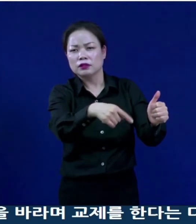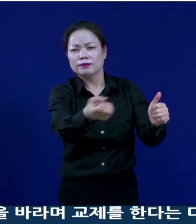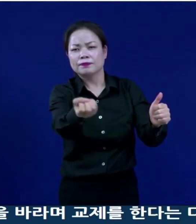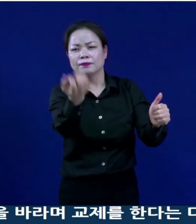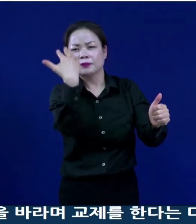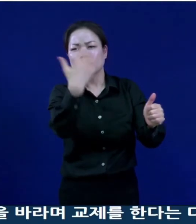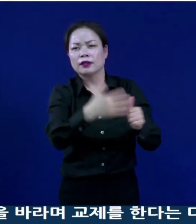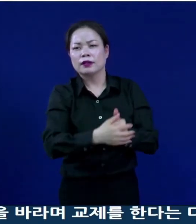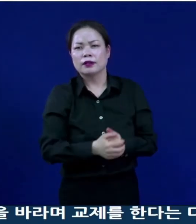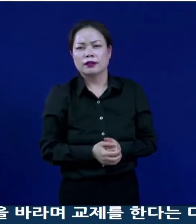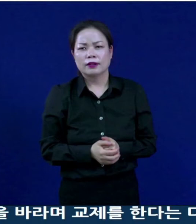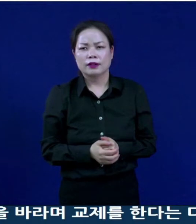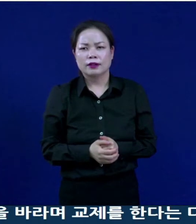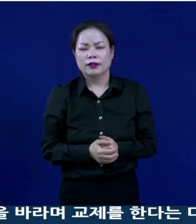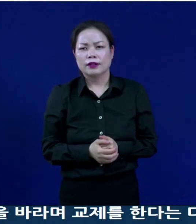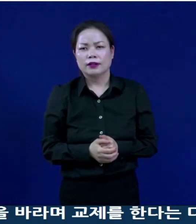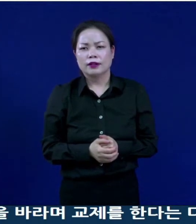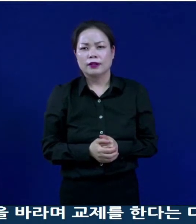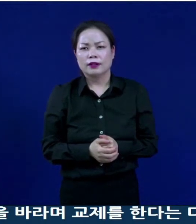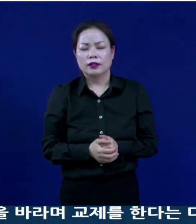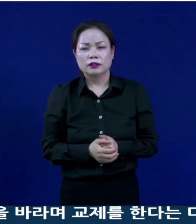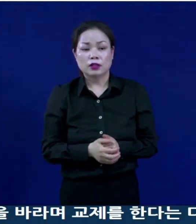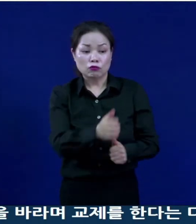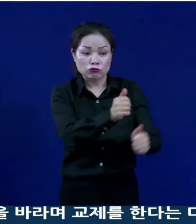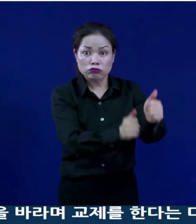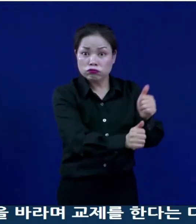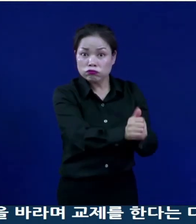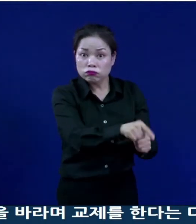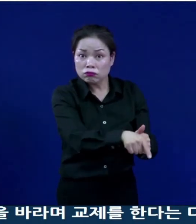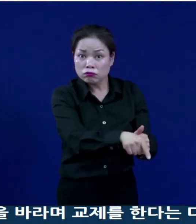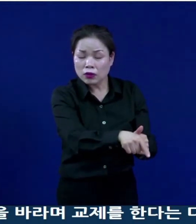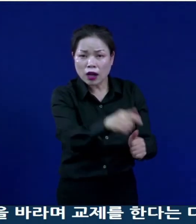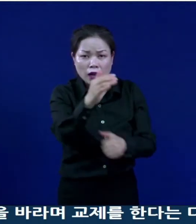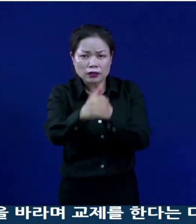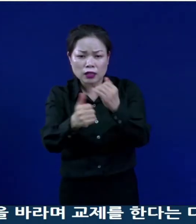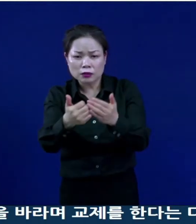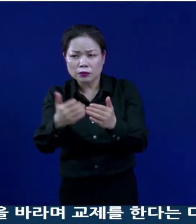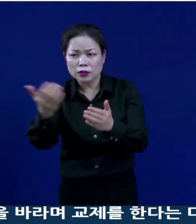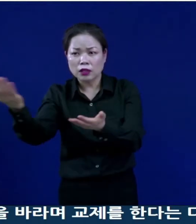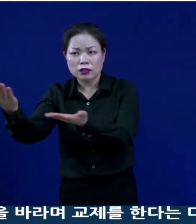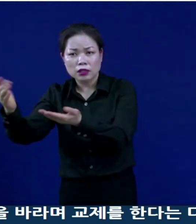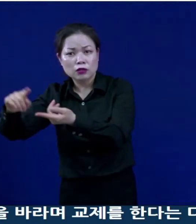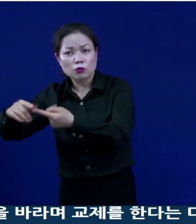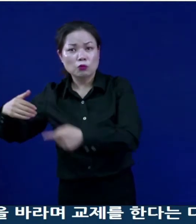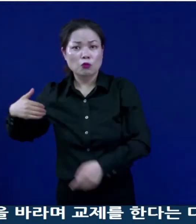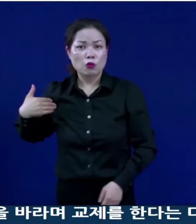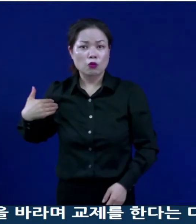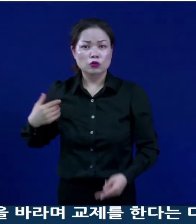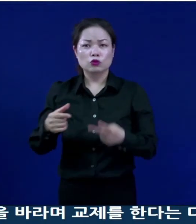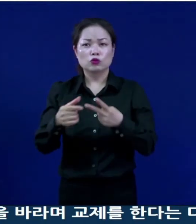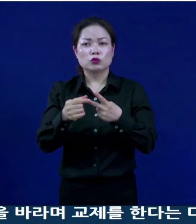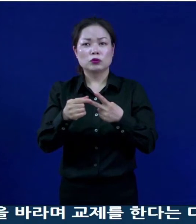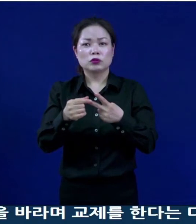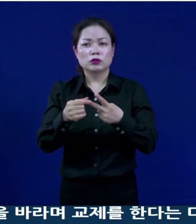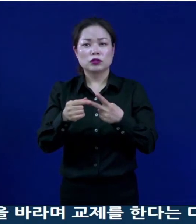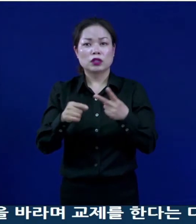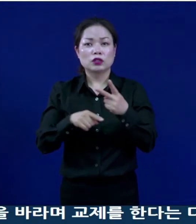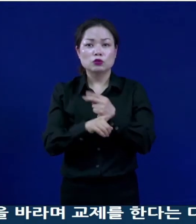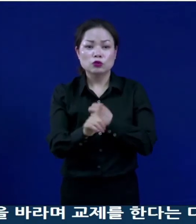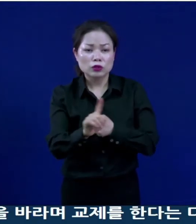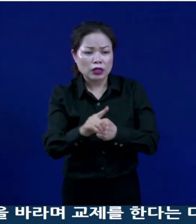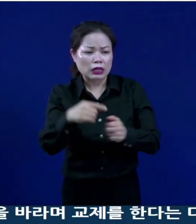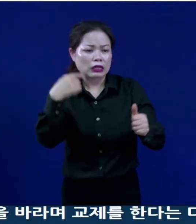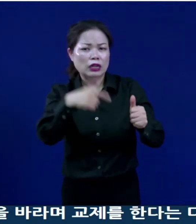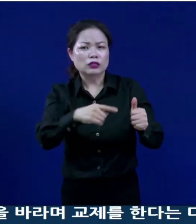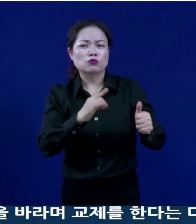잊어버린 것입니다. 그러면 후손들이 하나님의 역사를 알지 못하는 두 번째 이유는 무엇일까요? 그것은